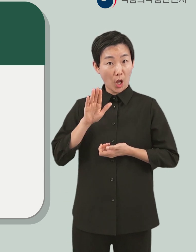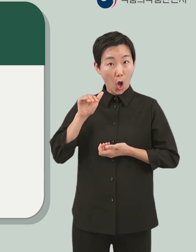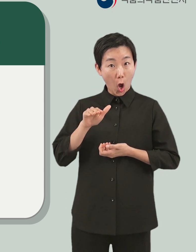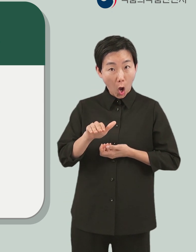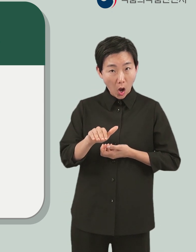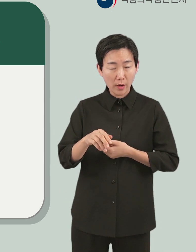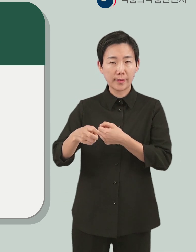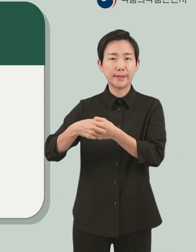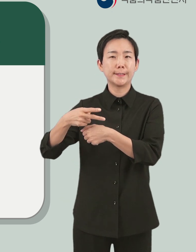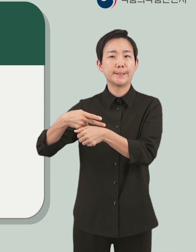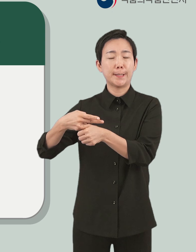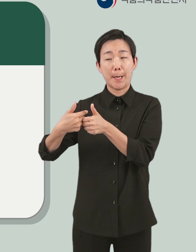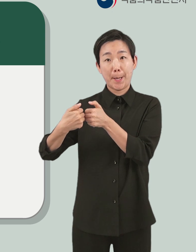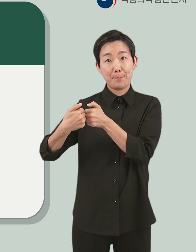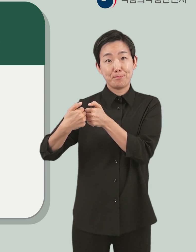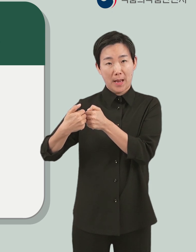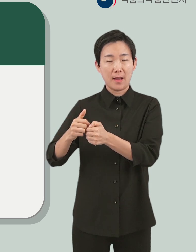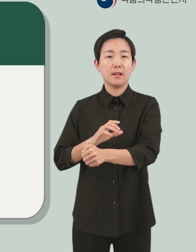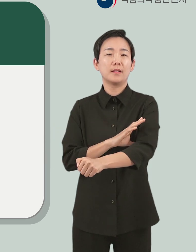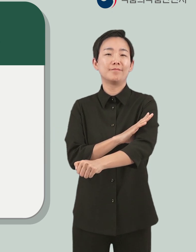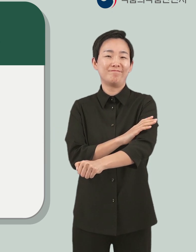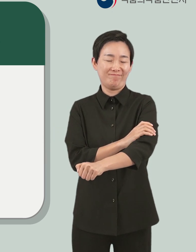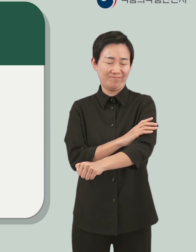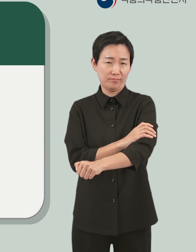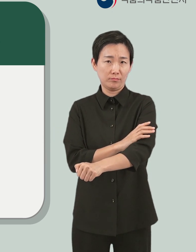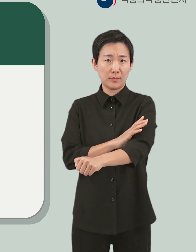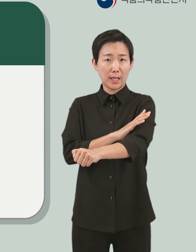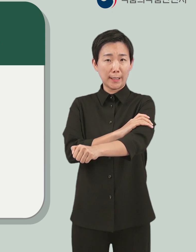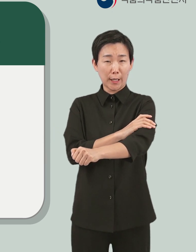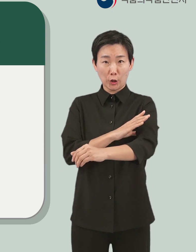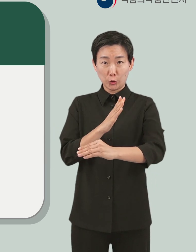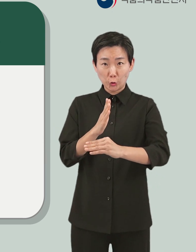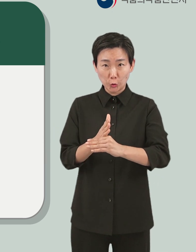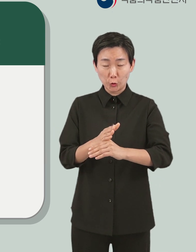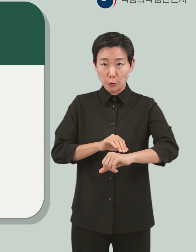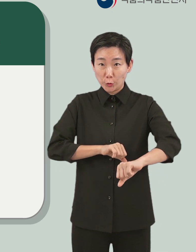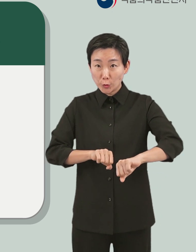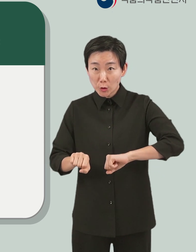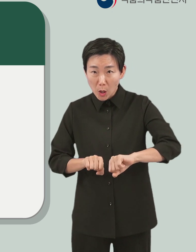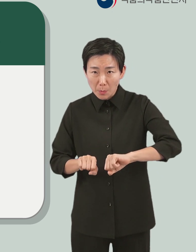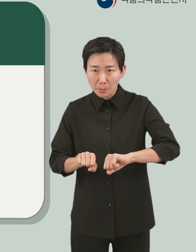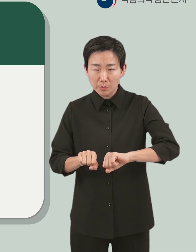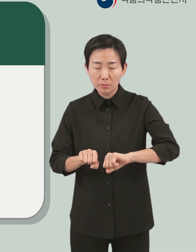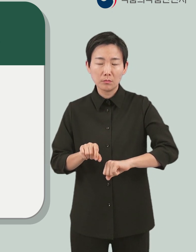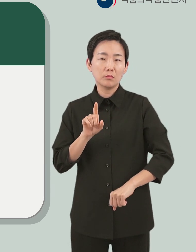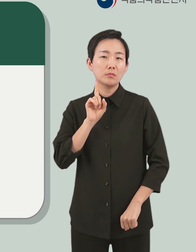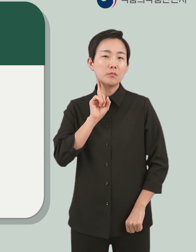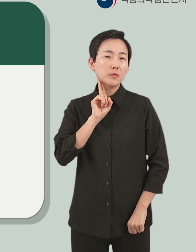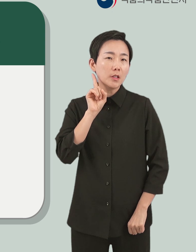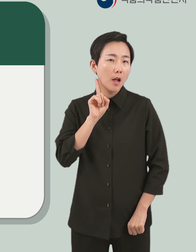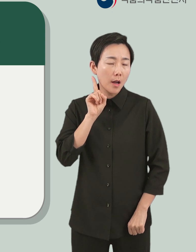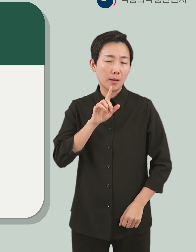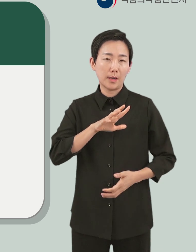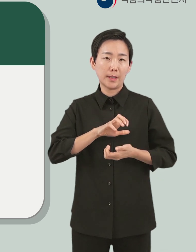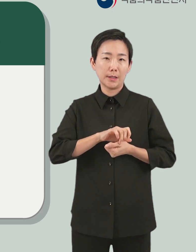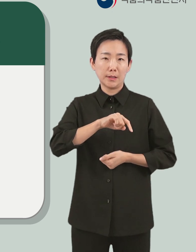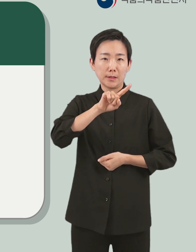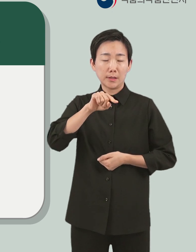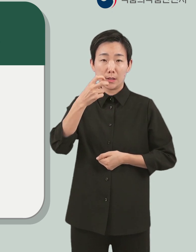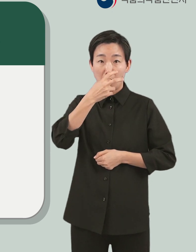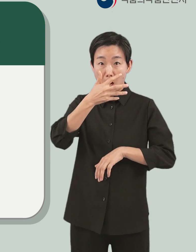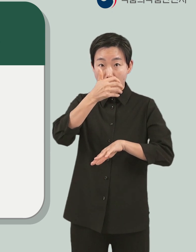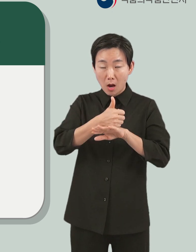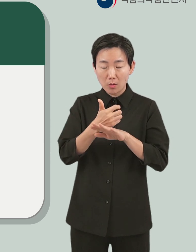사용하지 않습니다. 부정맥이 있는 경우 반드시 의사와 상의 후 사용해야 하며 환자의 움직임이나 떨림은 혈압